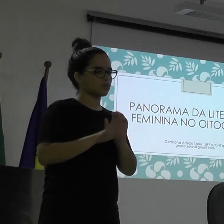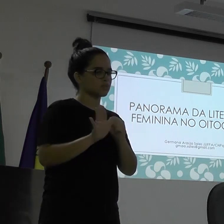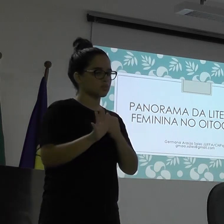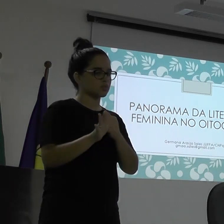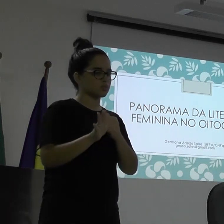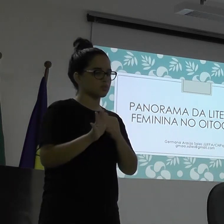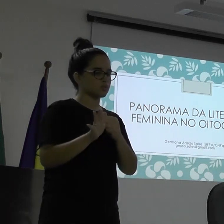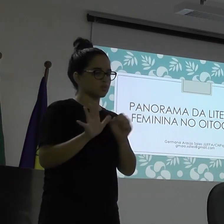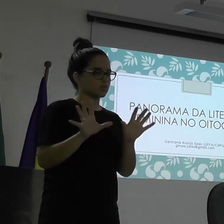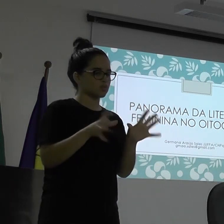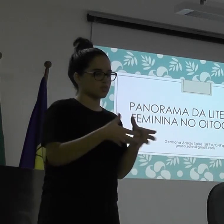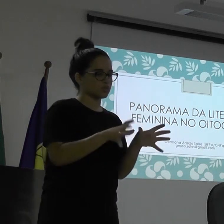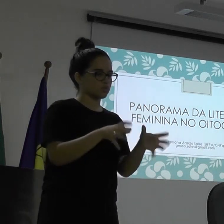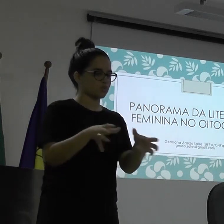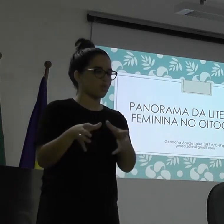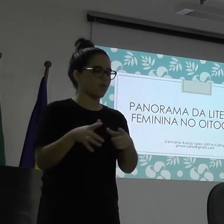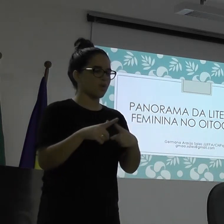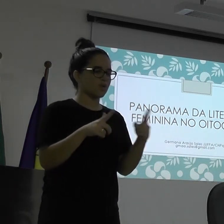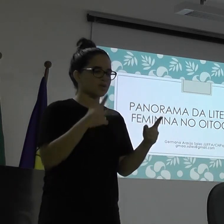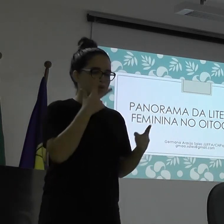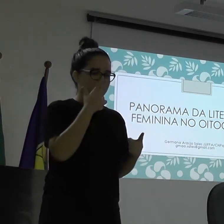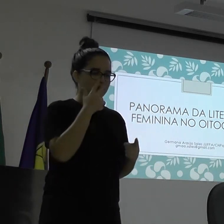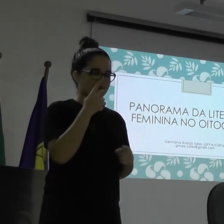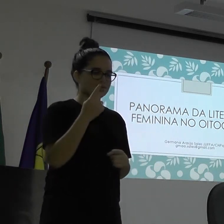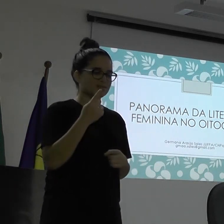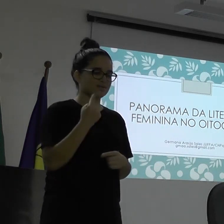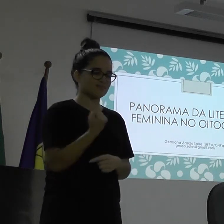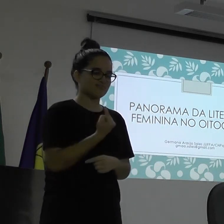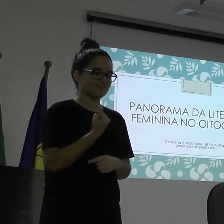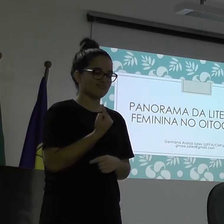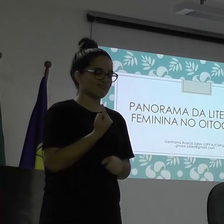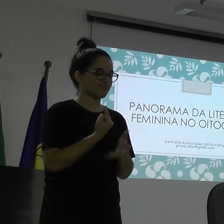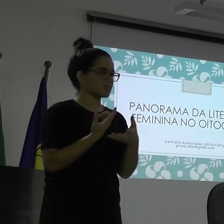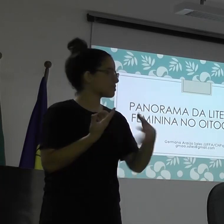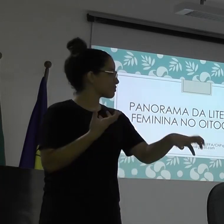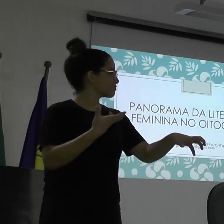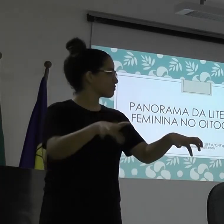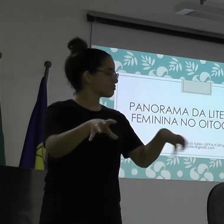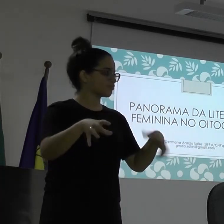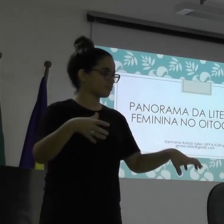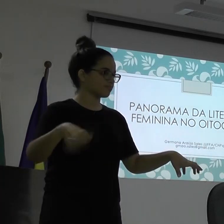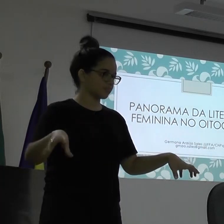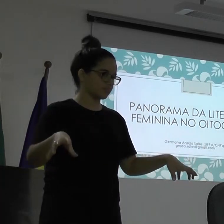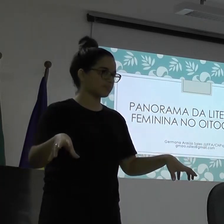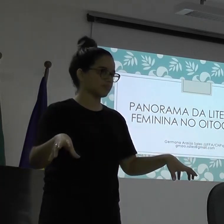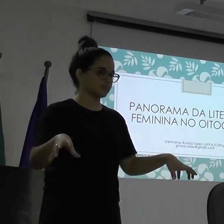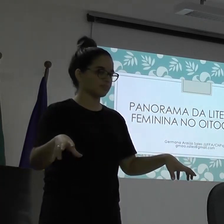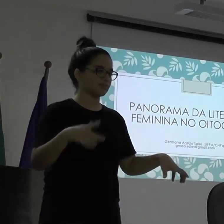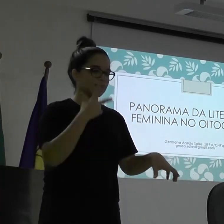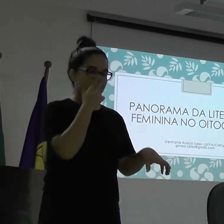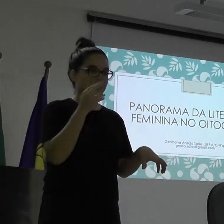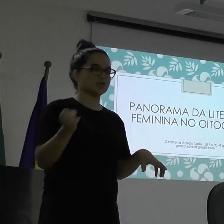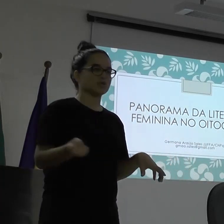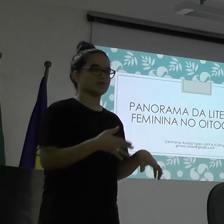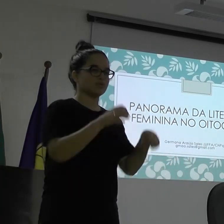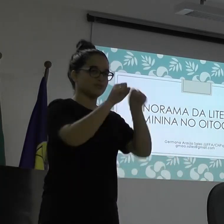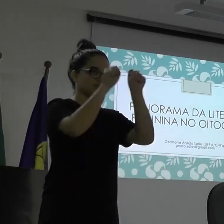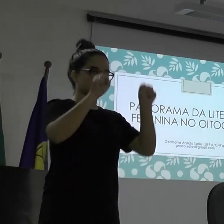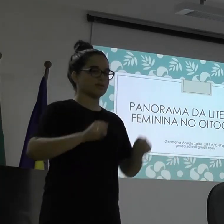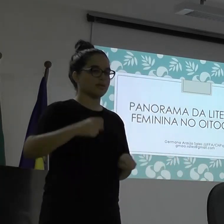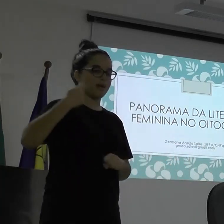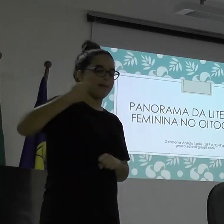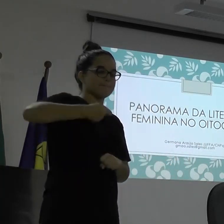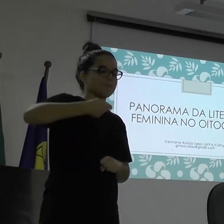gente está muito individualizado, certo? Isso aqui, esse novo sistema nos impõe,